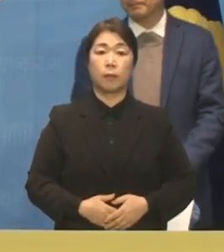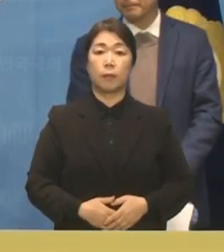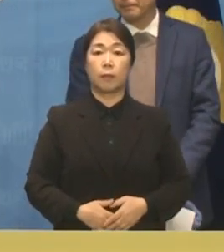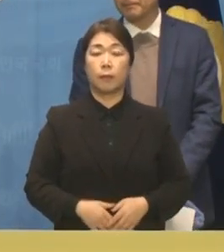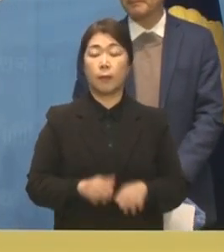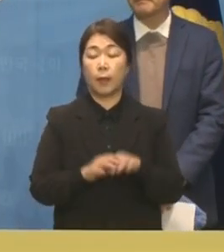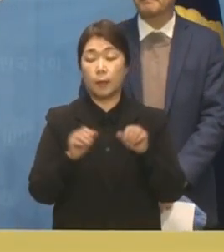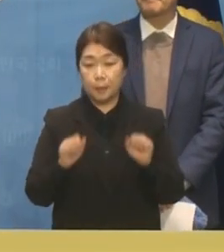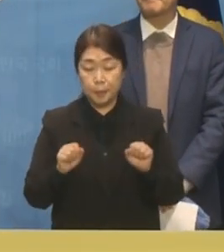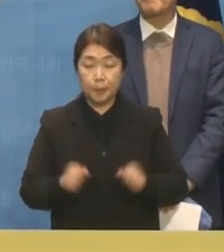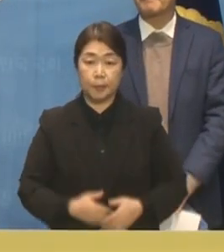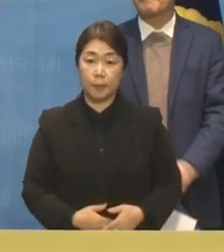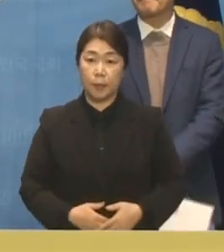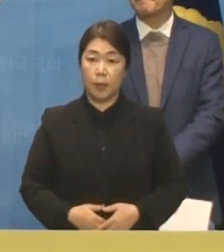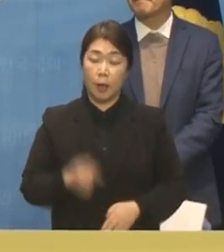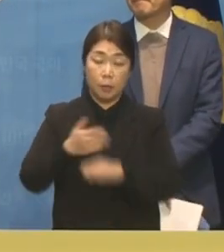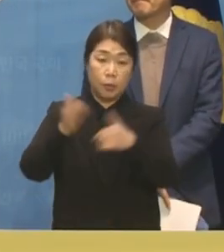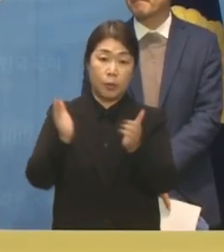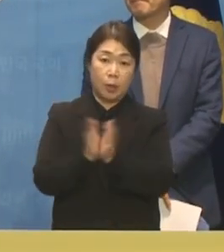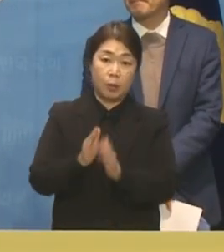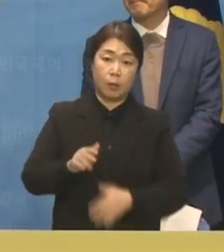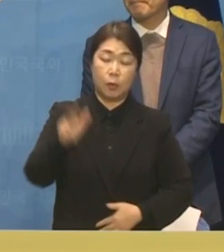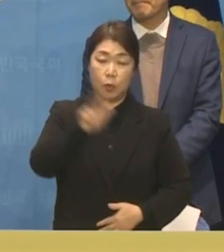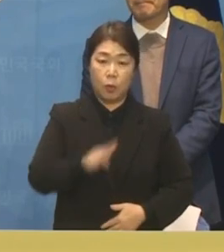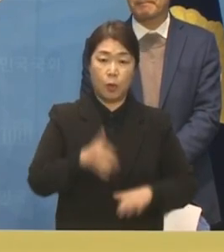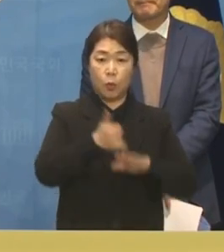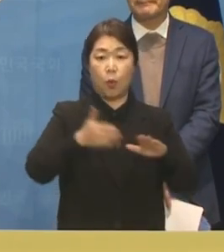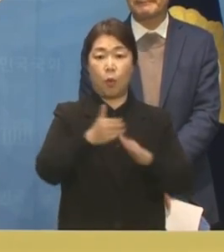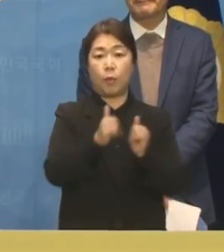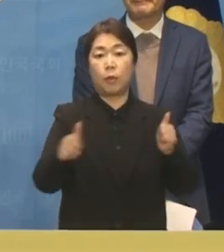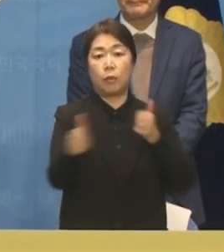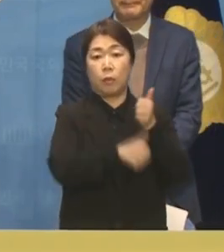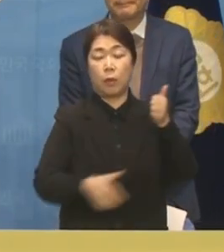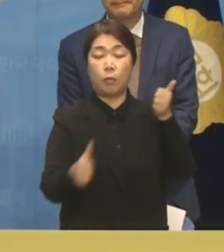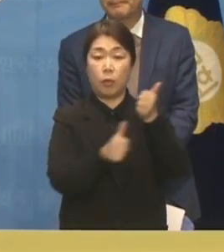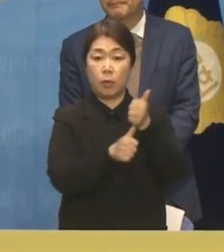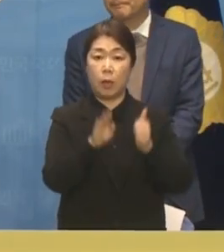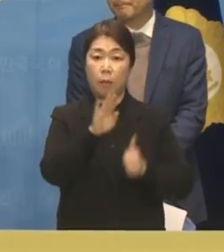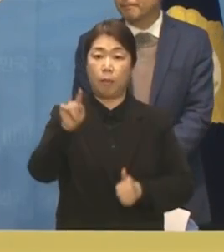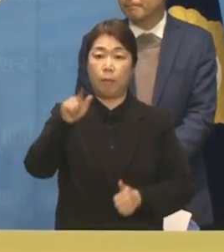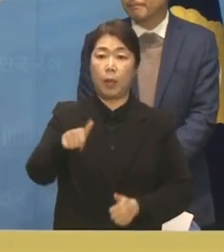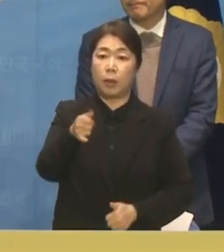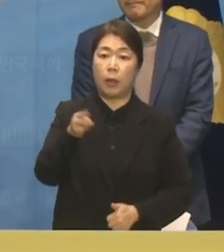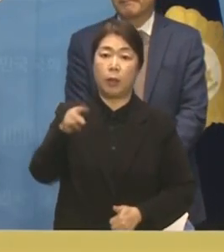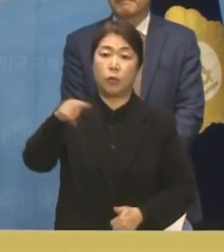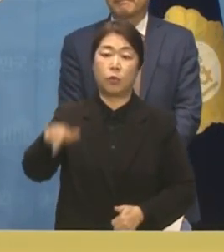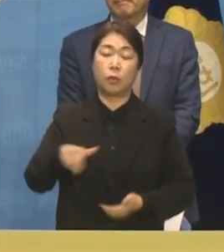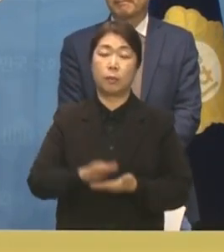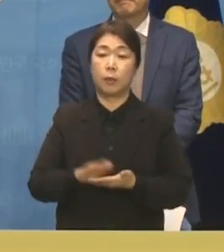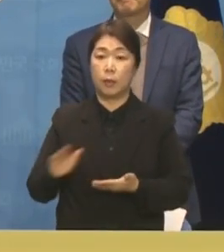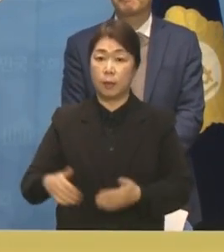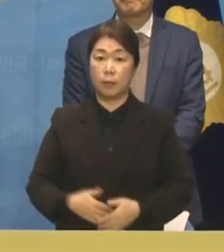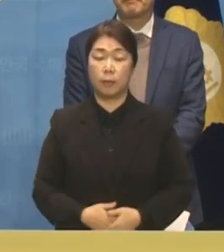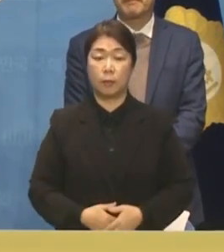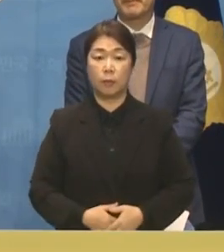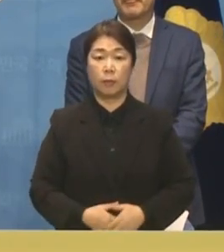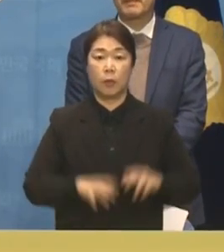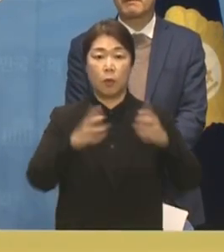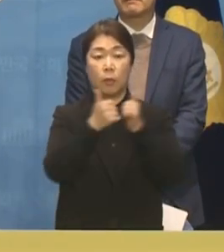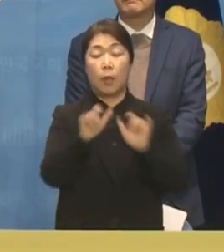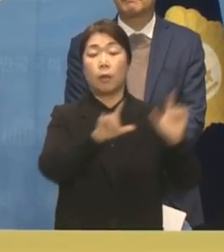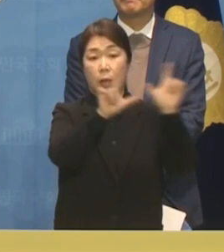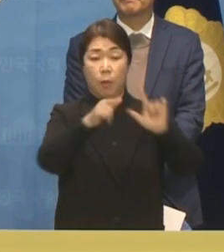네, 안녕하십니까. 더불어민주당 전국농어민위원회 부위원장 백혜숙입니다. 저는 국민의